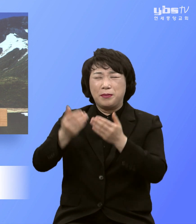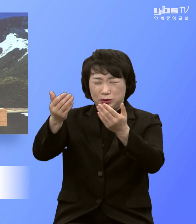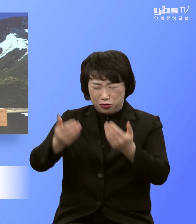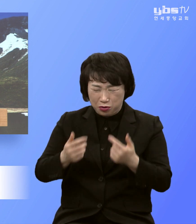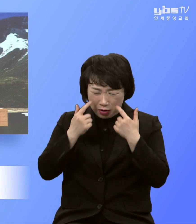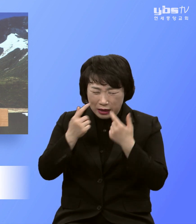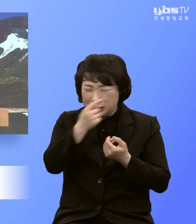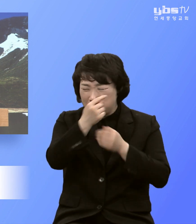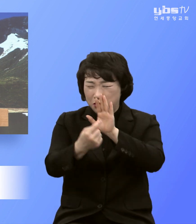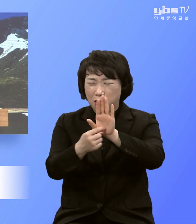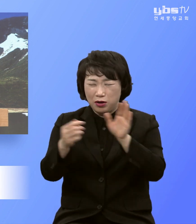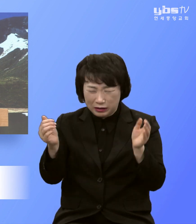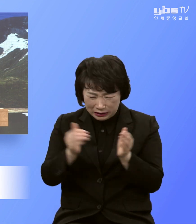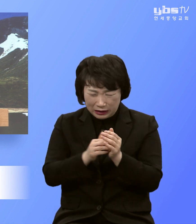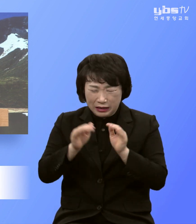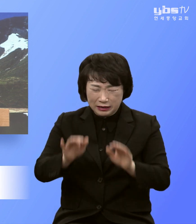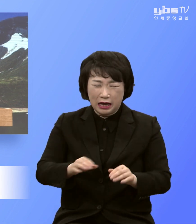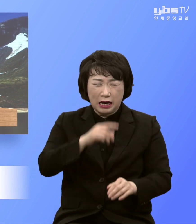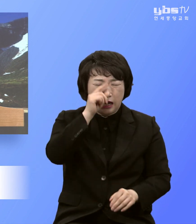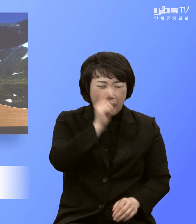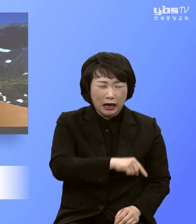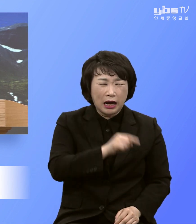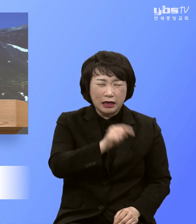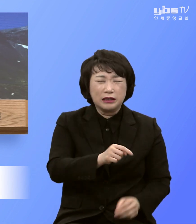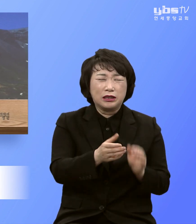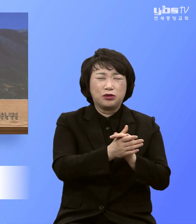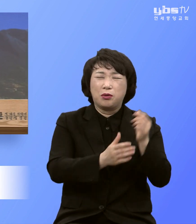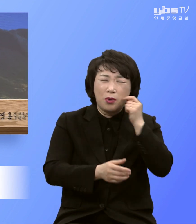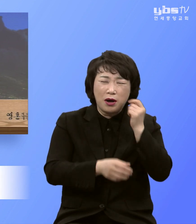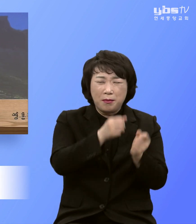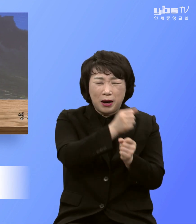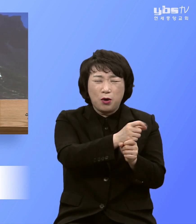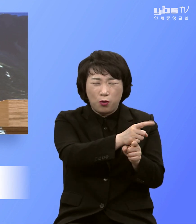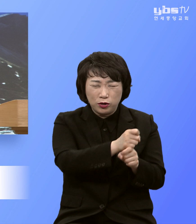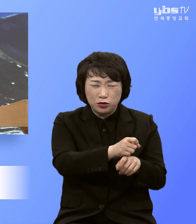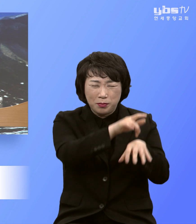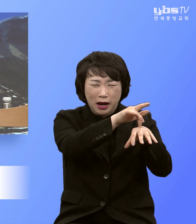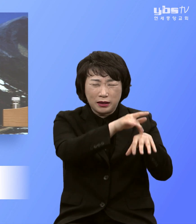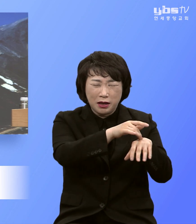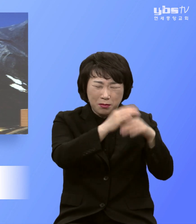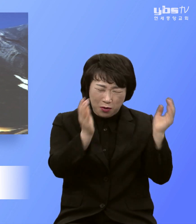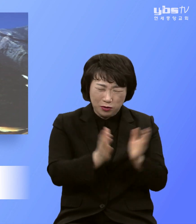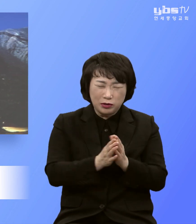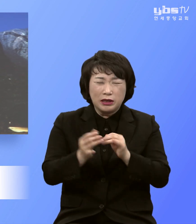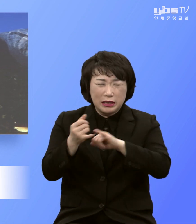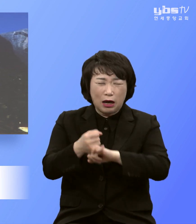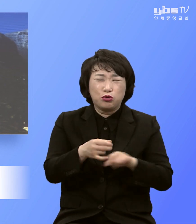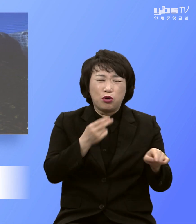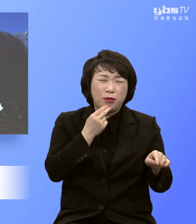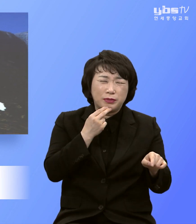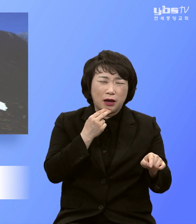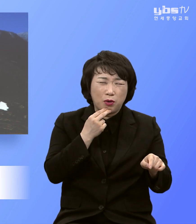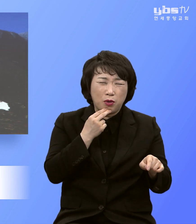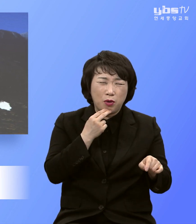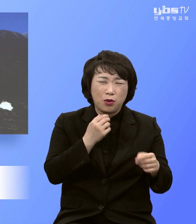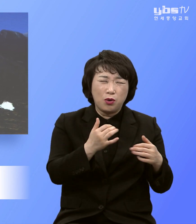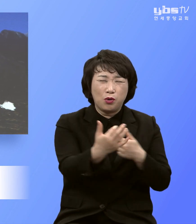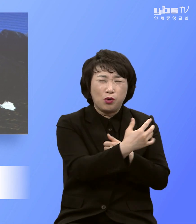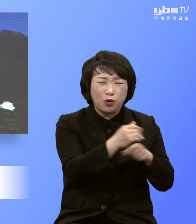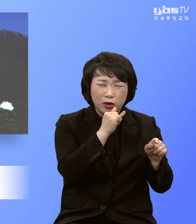경험시키고 확증했으니 악한 기도 못하게 하는 원수는 약속이 없다고